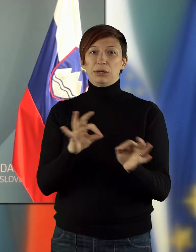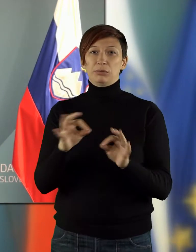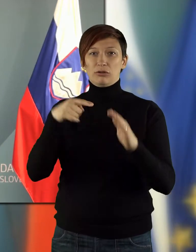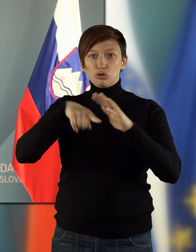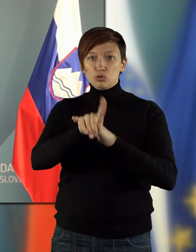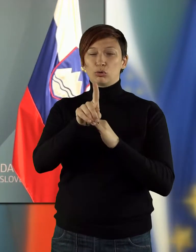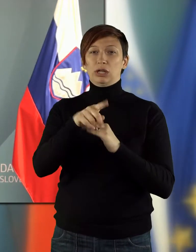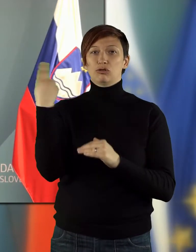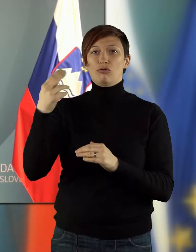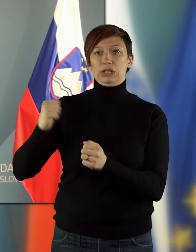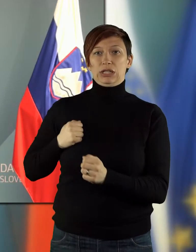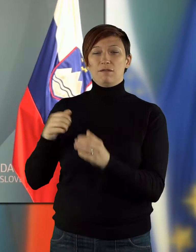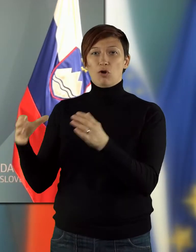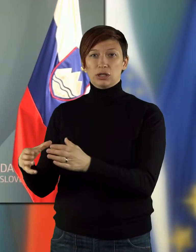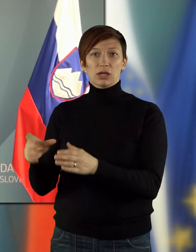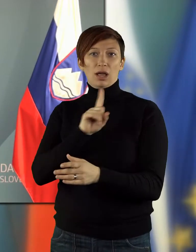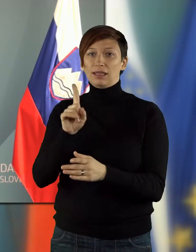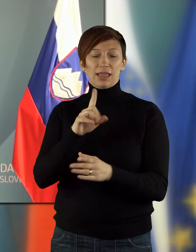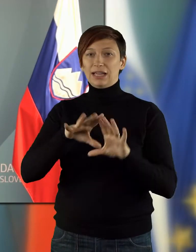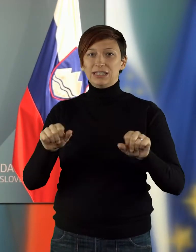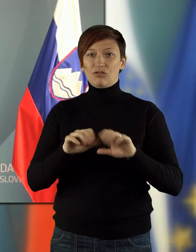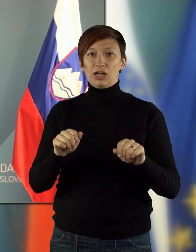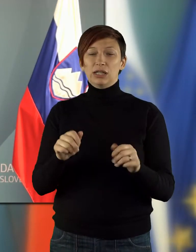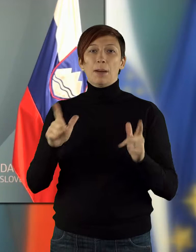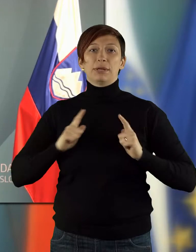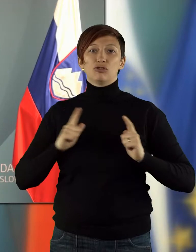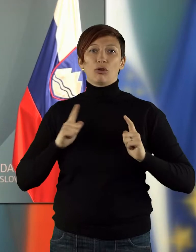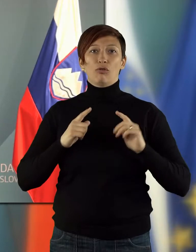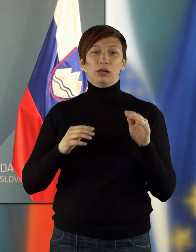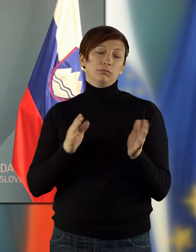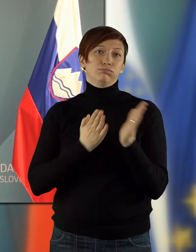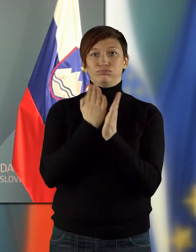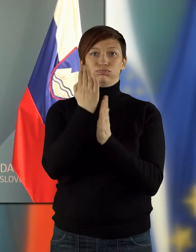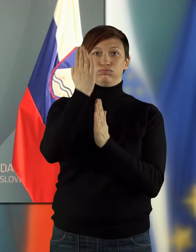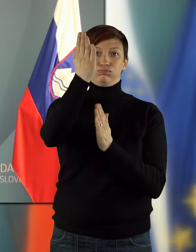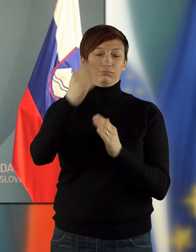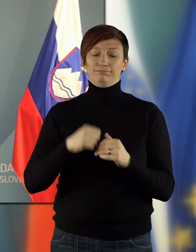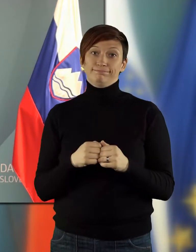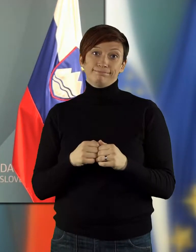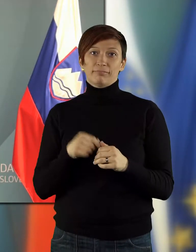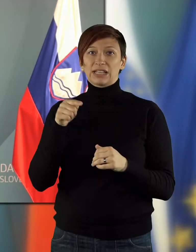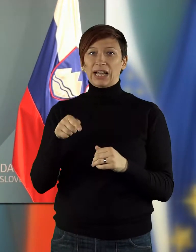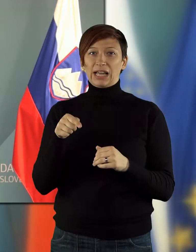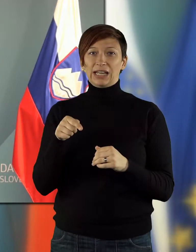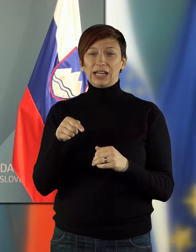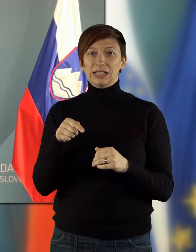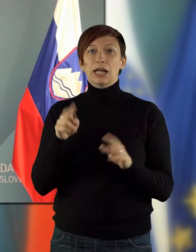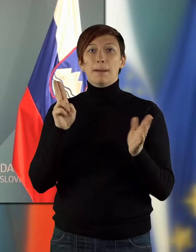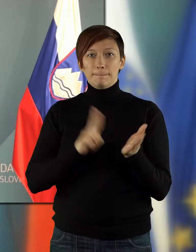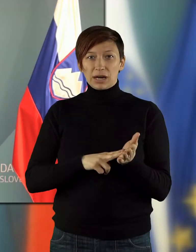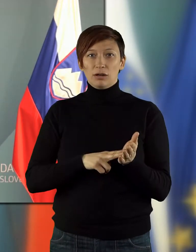stanja pripravljenosti znotraj slovenske vojske ne izvajajo s pričakovano dinamiko. In ker